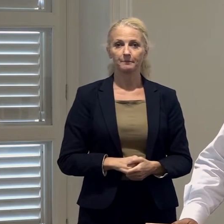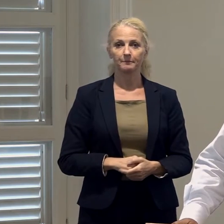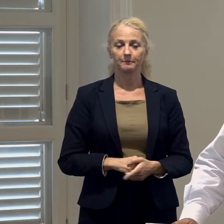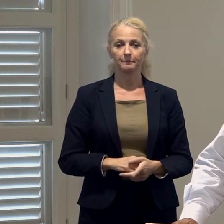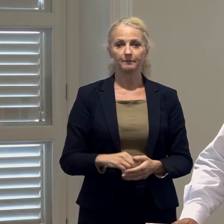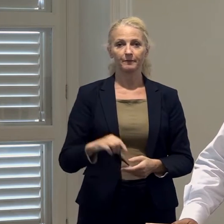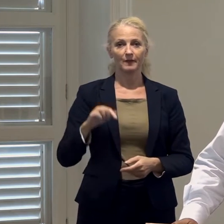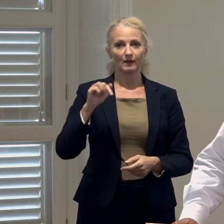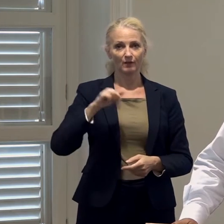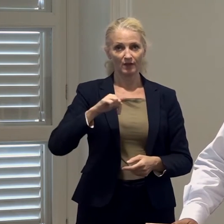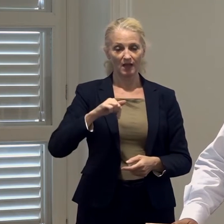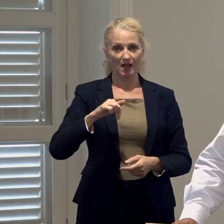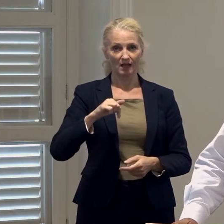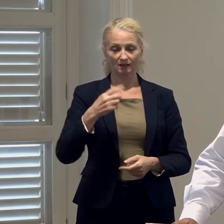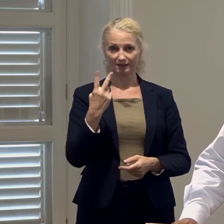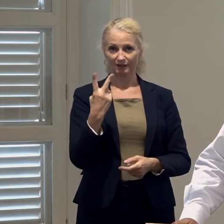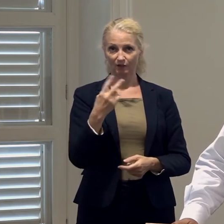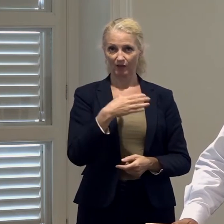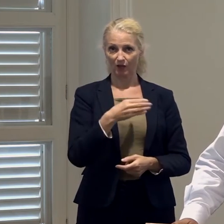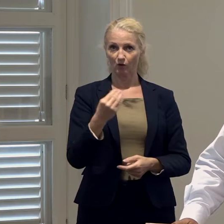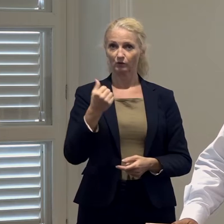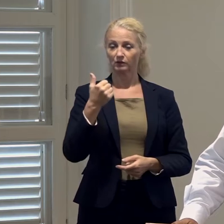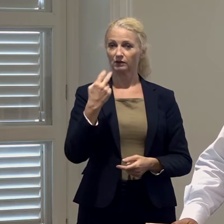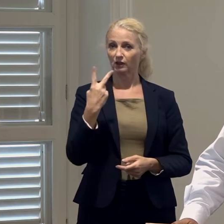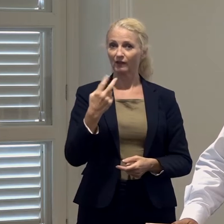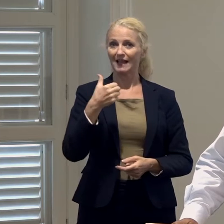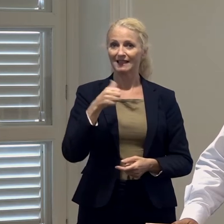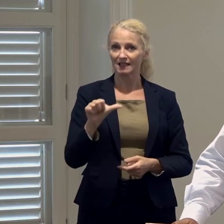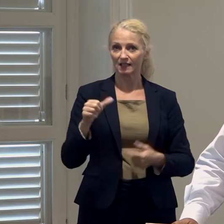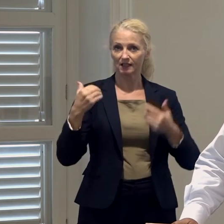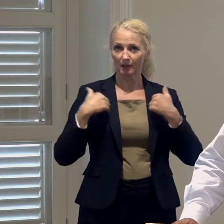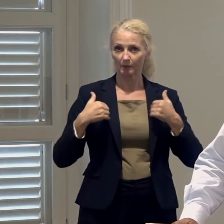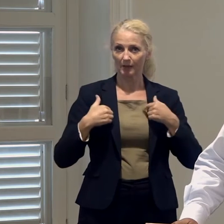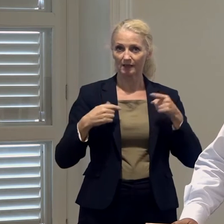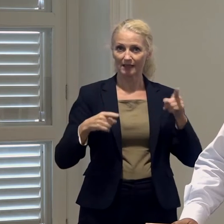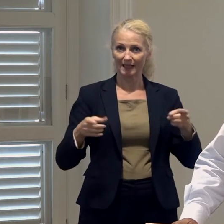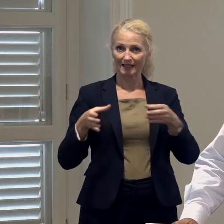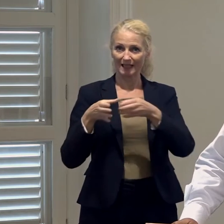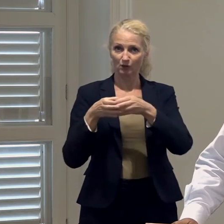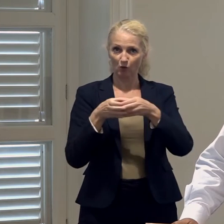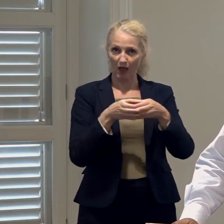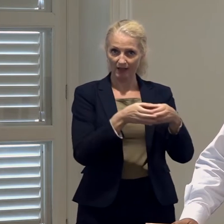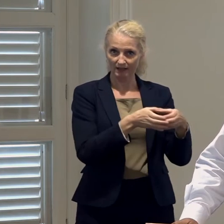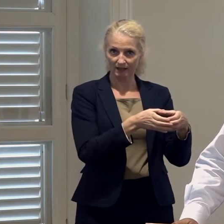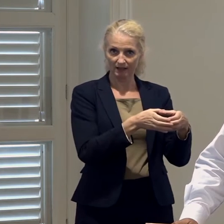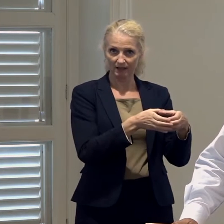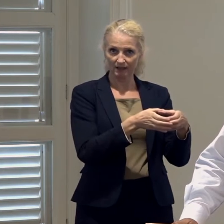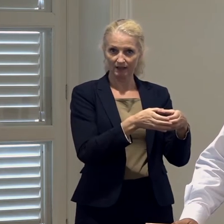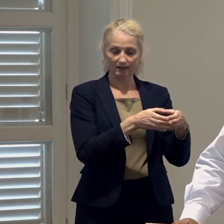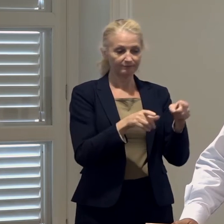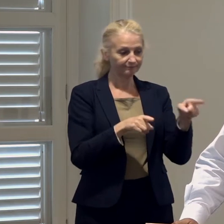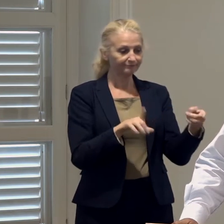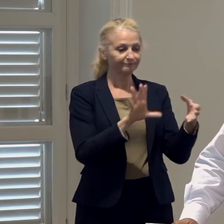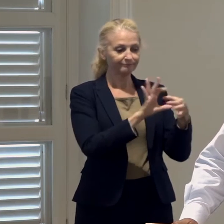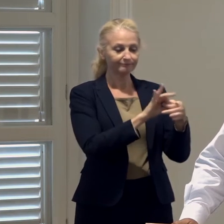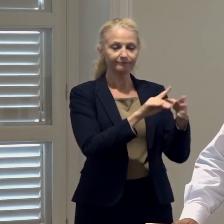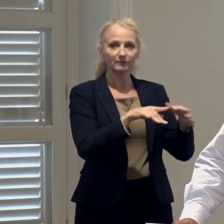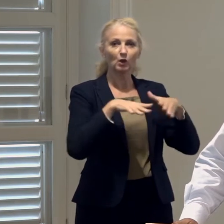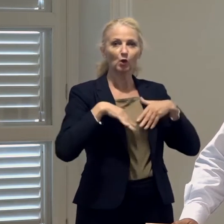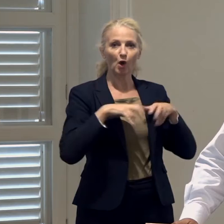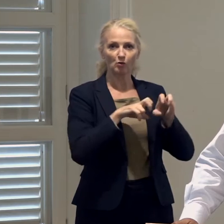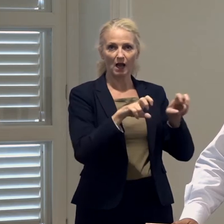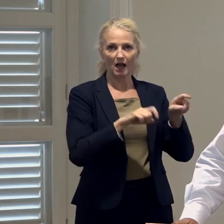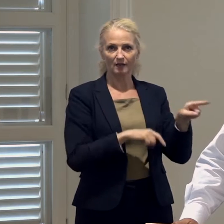Vandaag zijn er 262 mensen thuis in isolatie in verband met een coronabesmetting. Dit